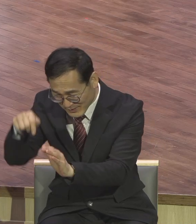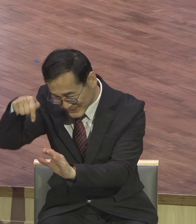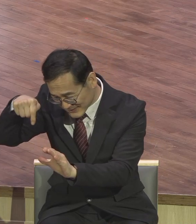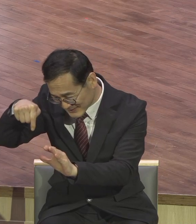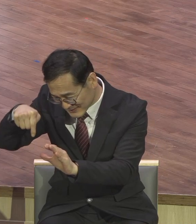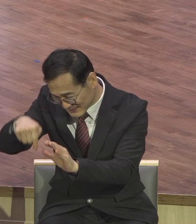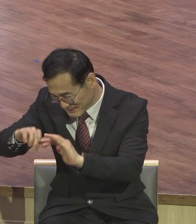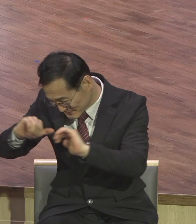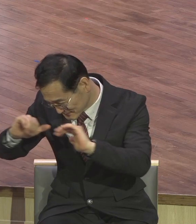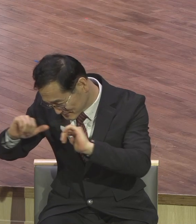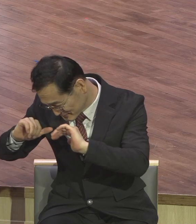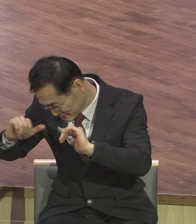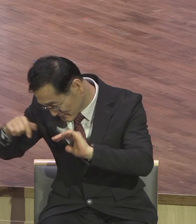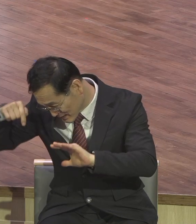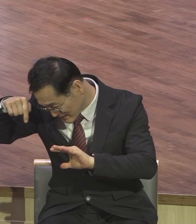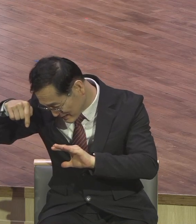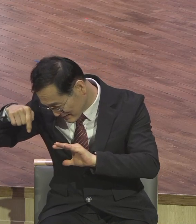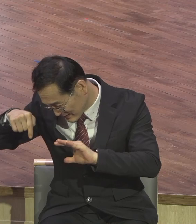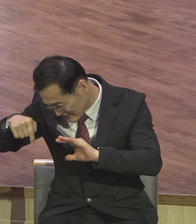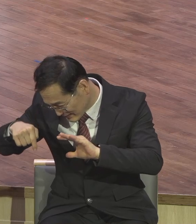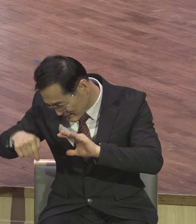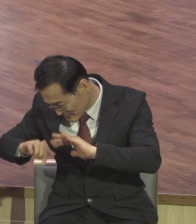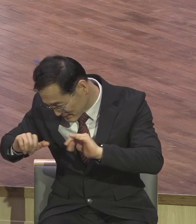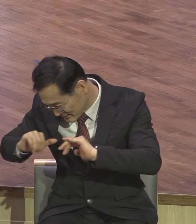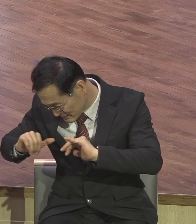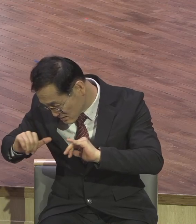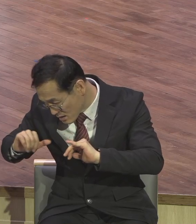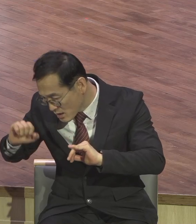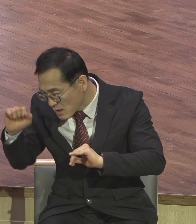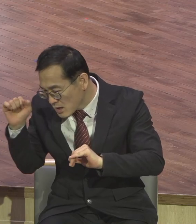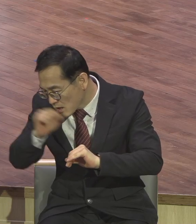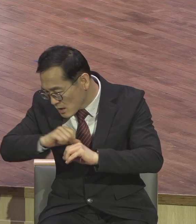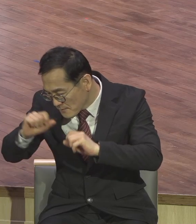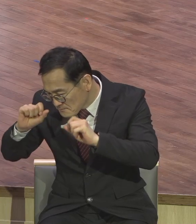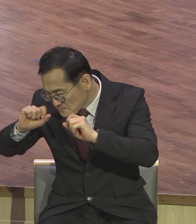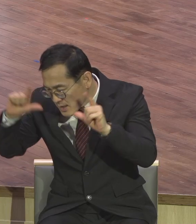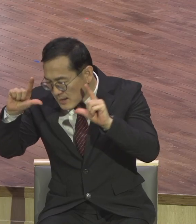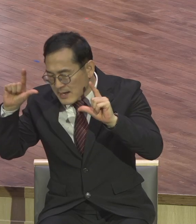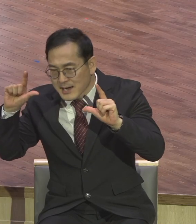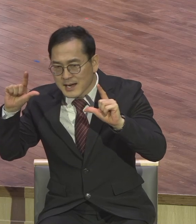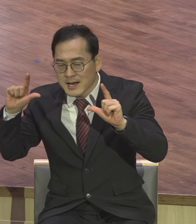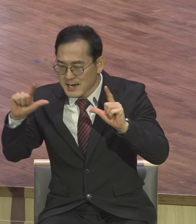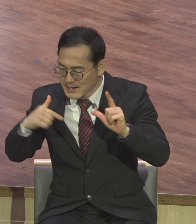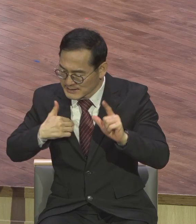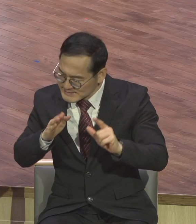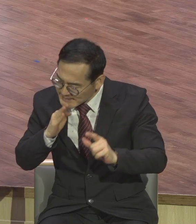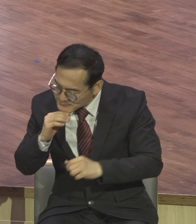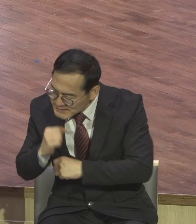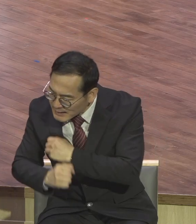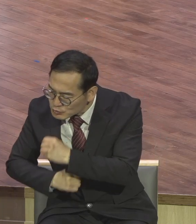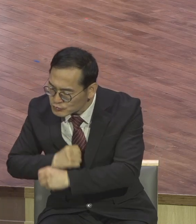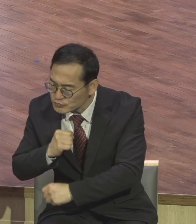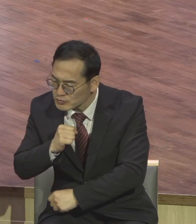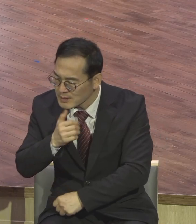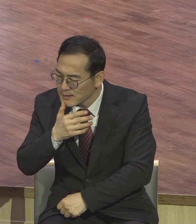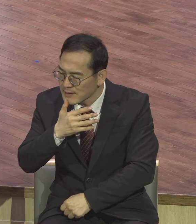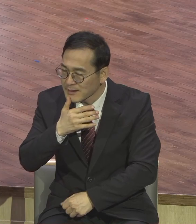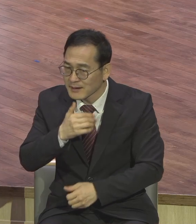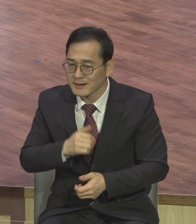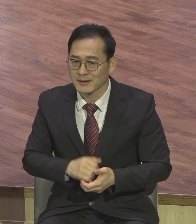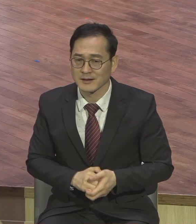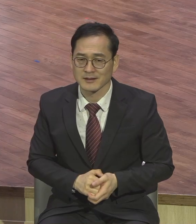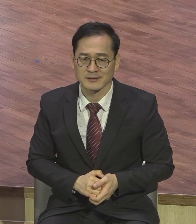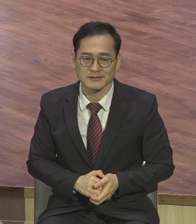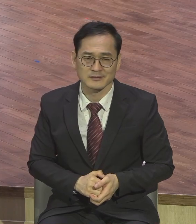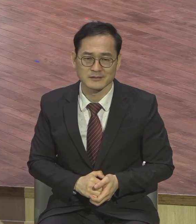높이와 길이와 넓이를 좀 알아라. 바울의 지금 이 간증이잖아요. 예수님도 다 같은 수준이